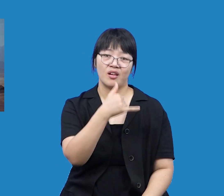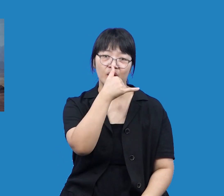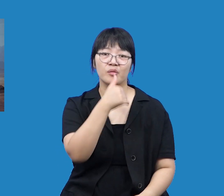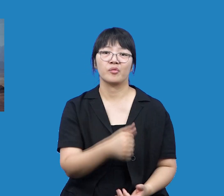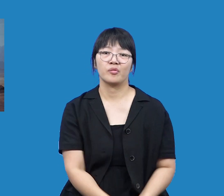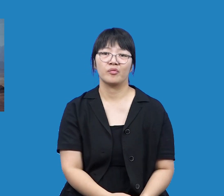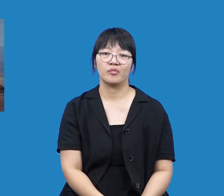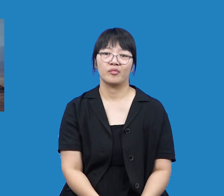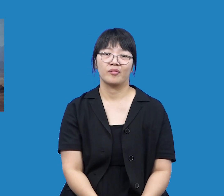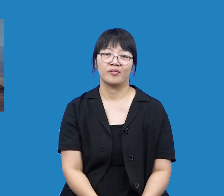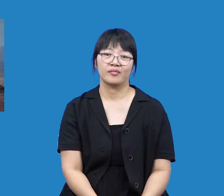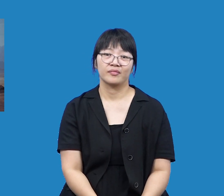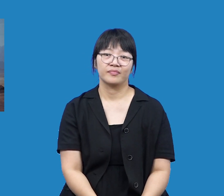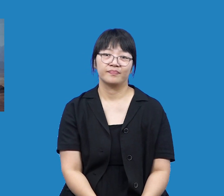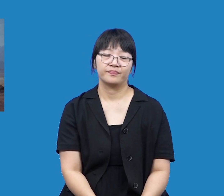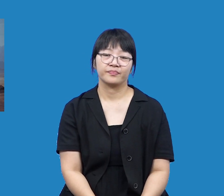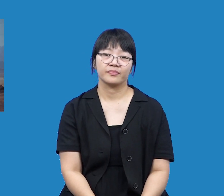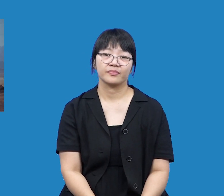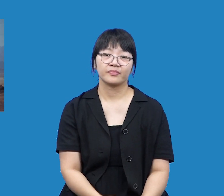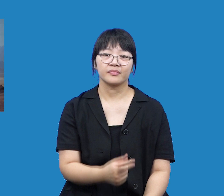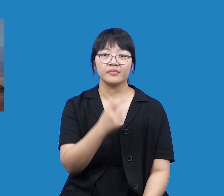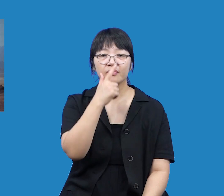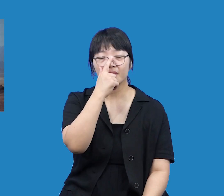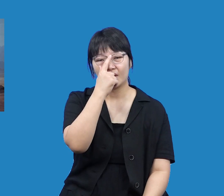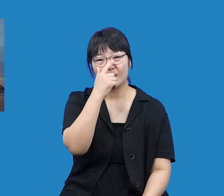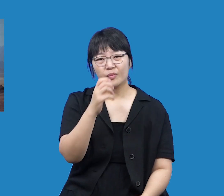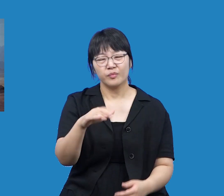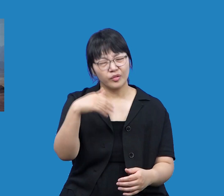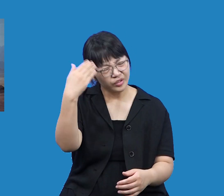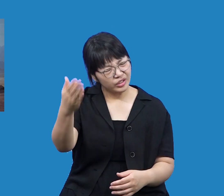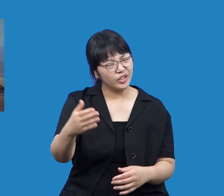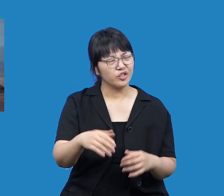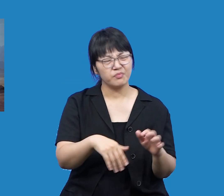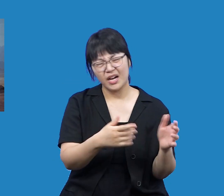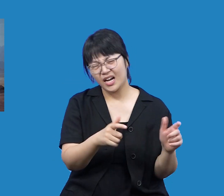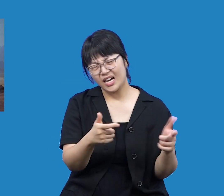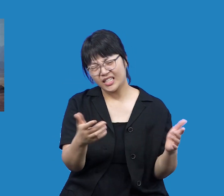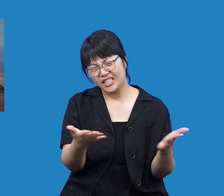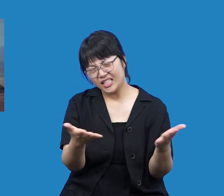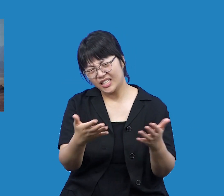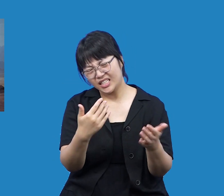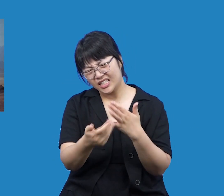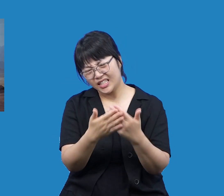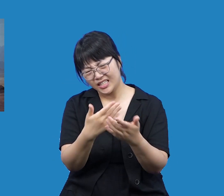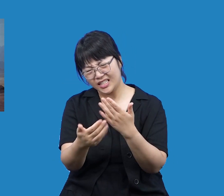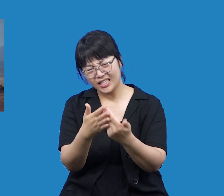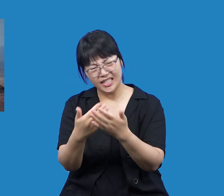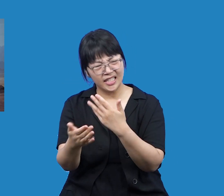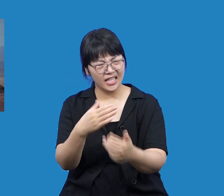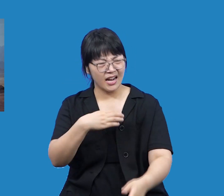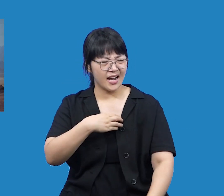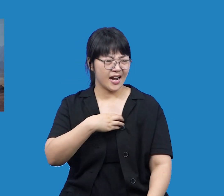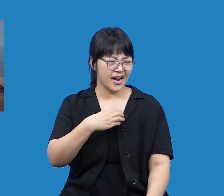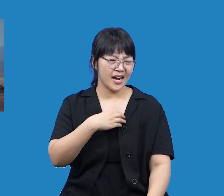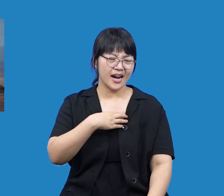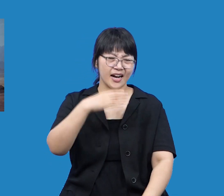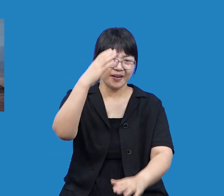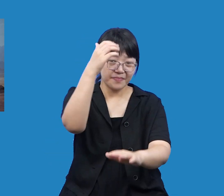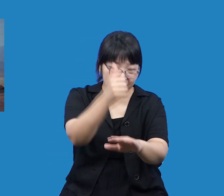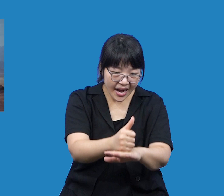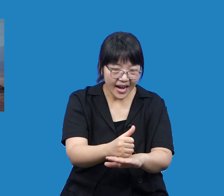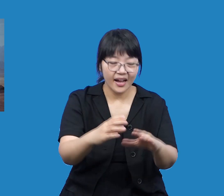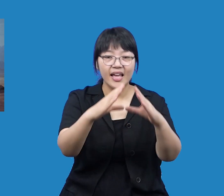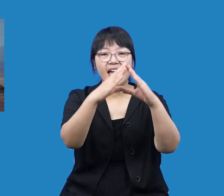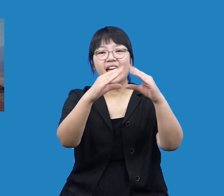네. 자, 이러한 여러 가지 구사일생의 험로를 거쳐 마침내